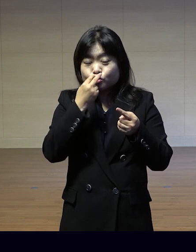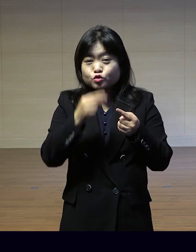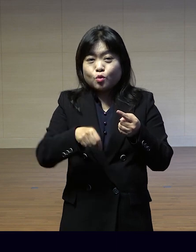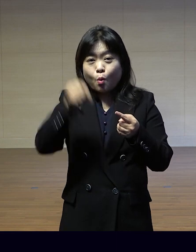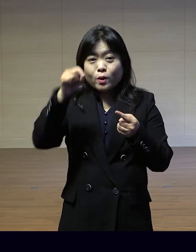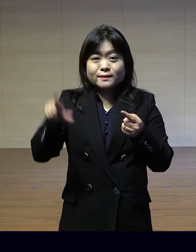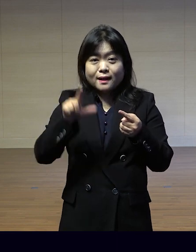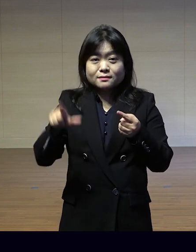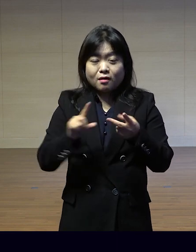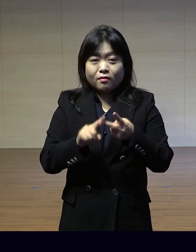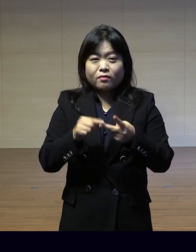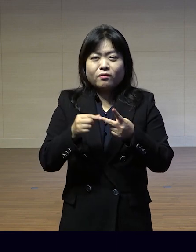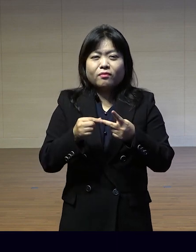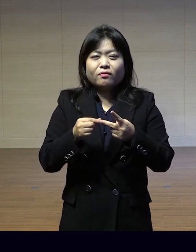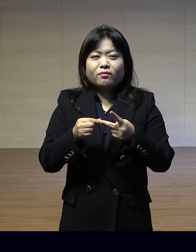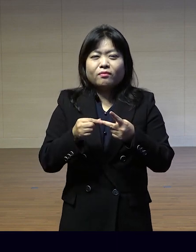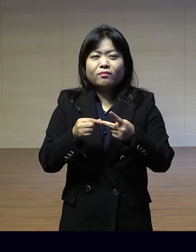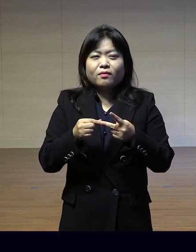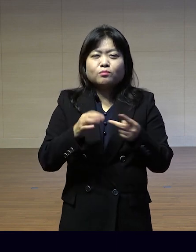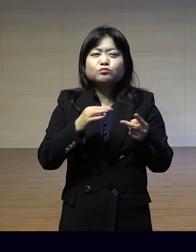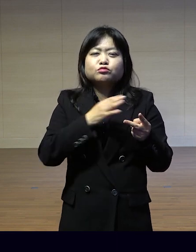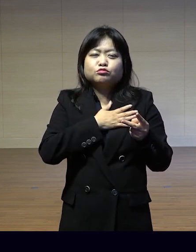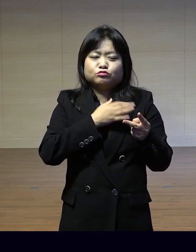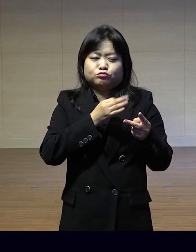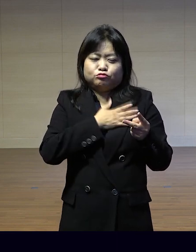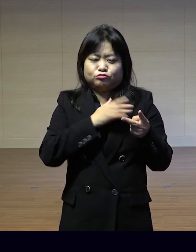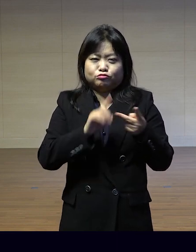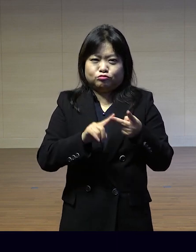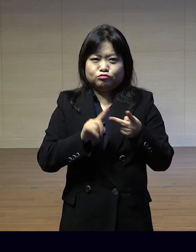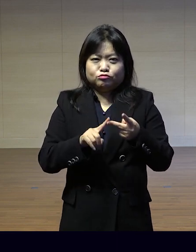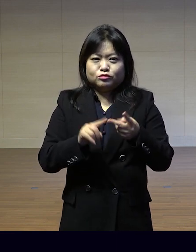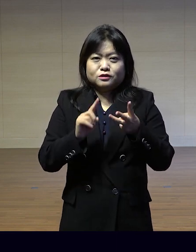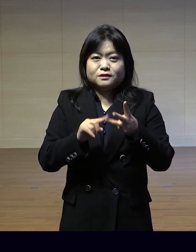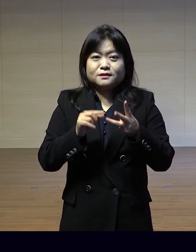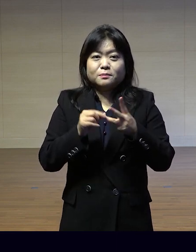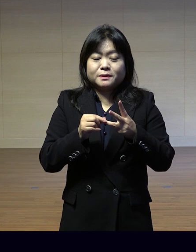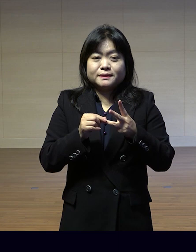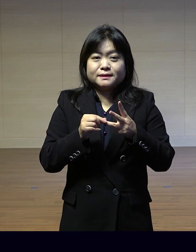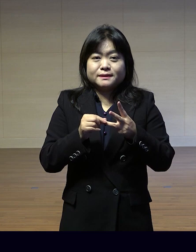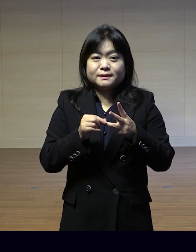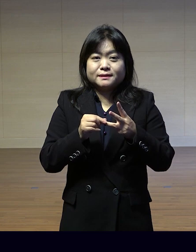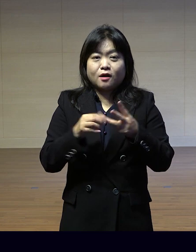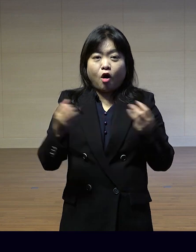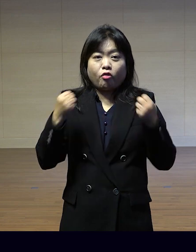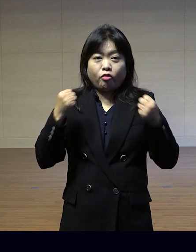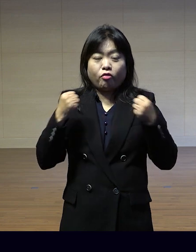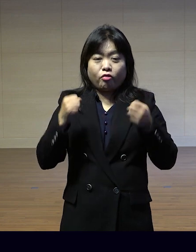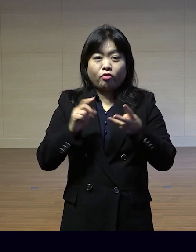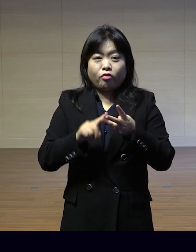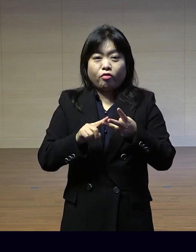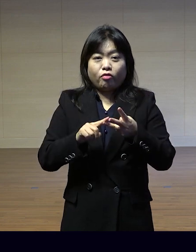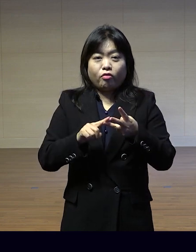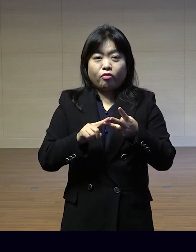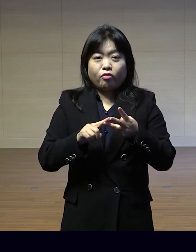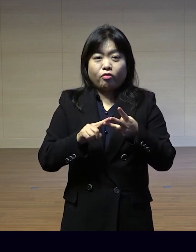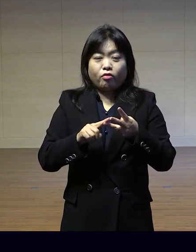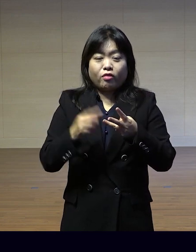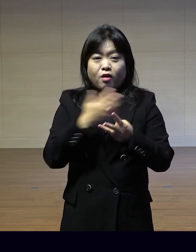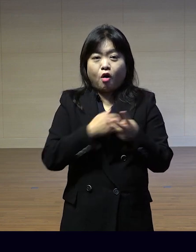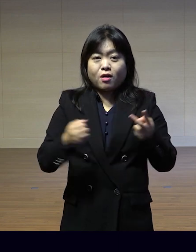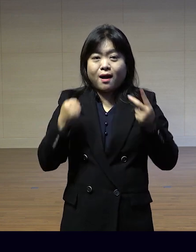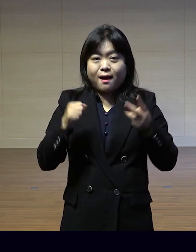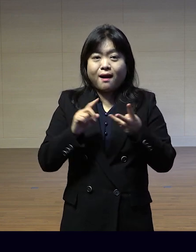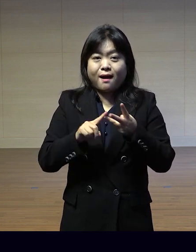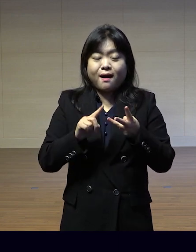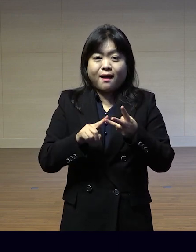오래 살고 둘째는 부자 세 번째는 건 수부 강령